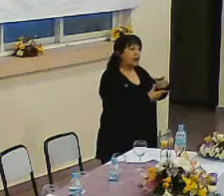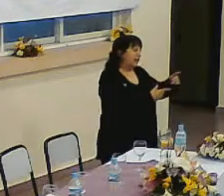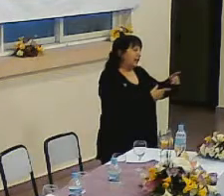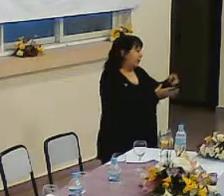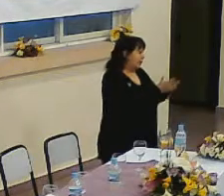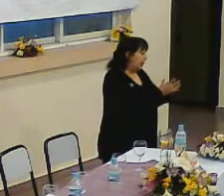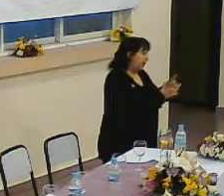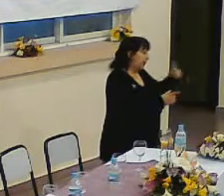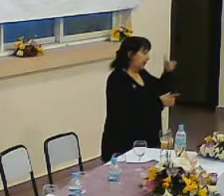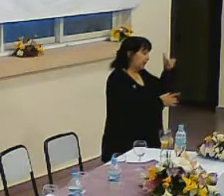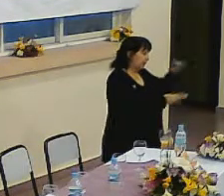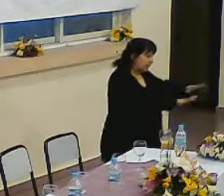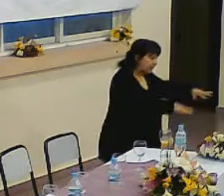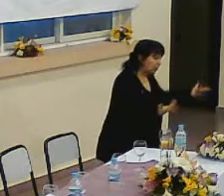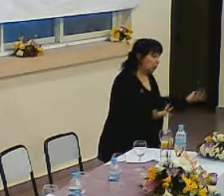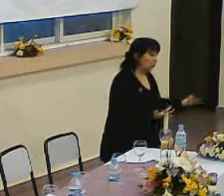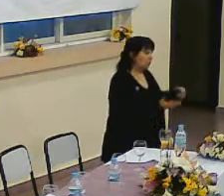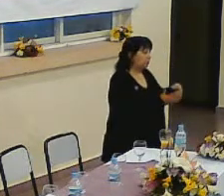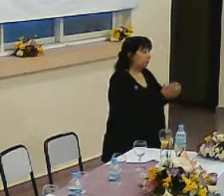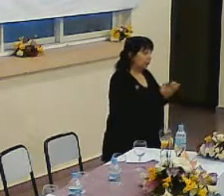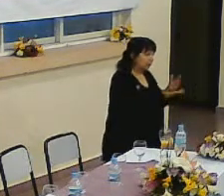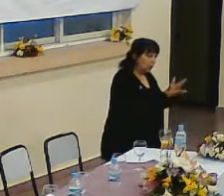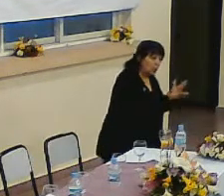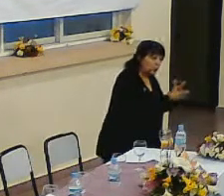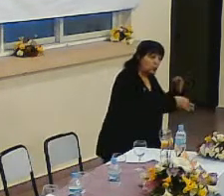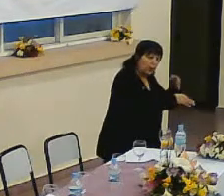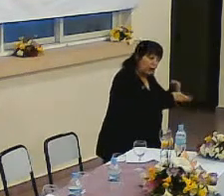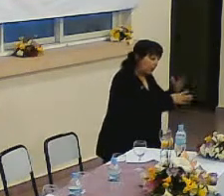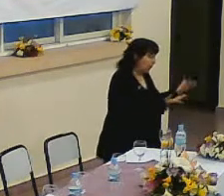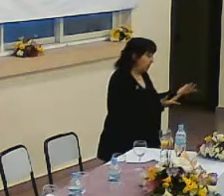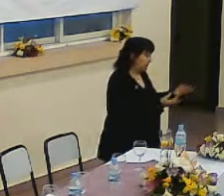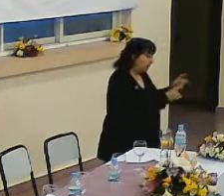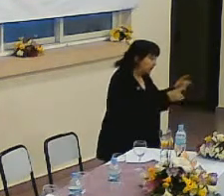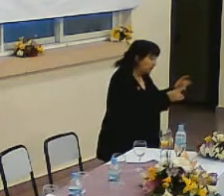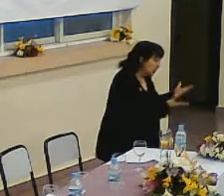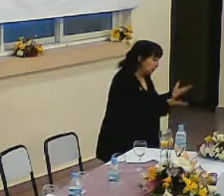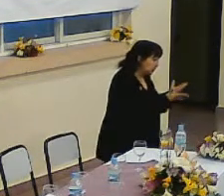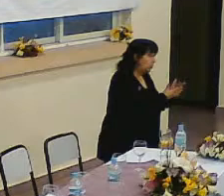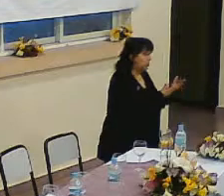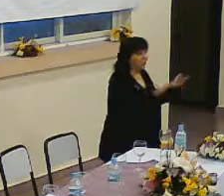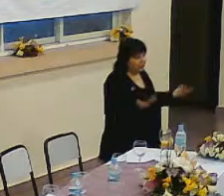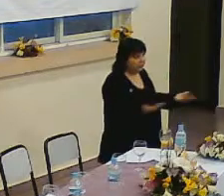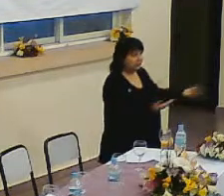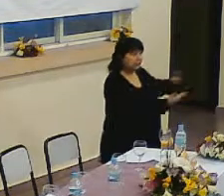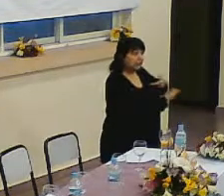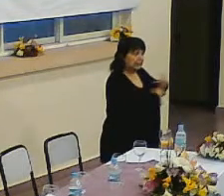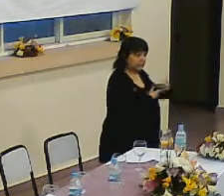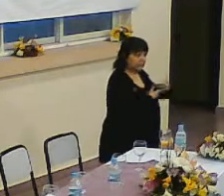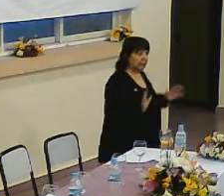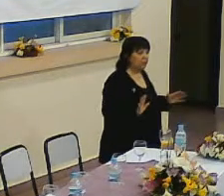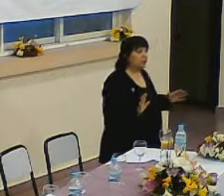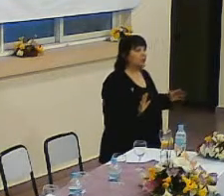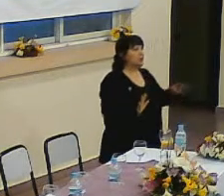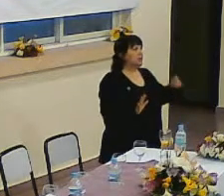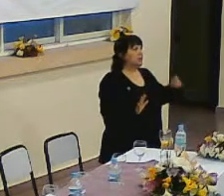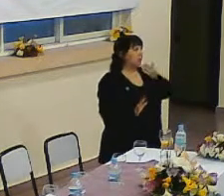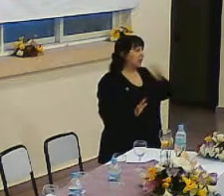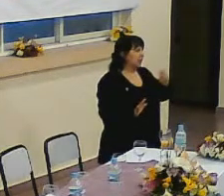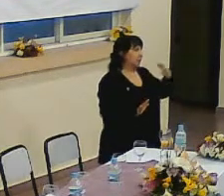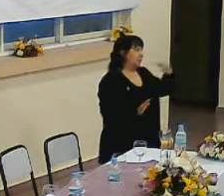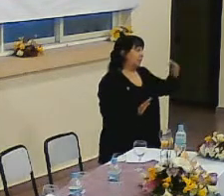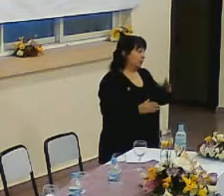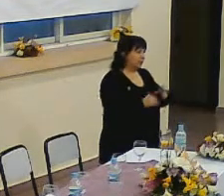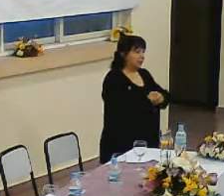Y bueno, para nosotros es un sueño hecho realidad poder estar con ustedes, que si bien nosotros nos conocemos por la notita de